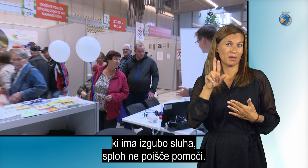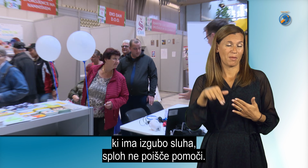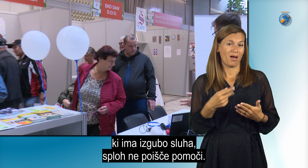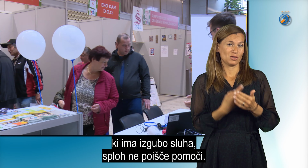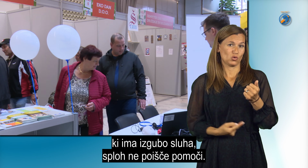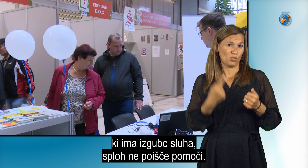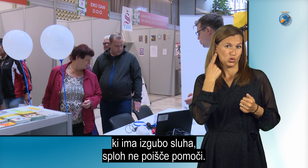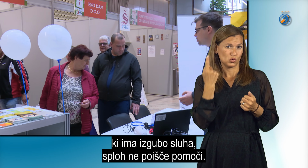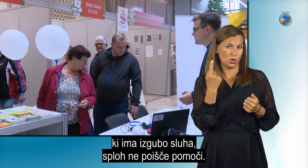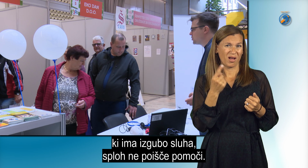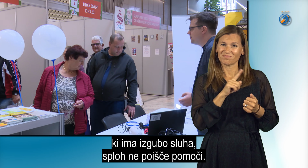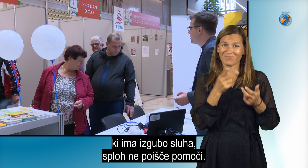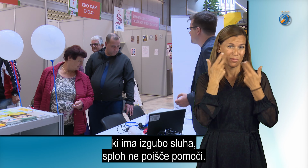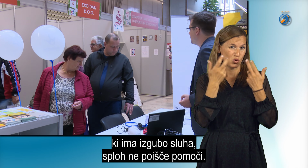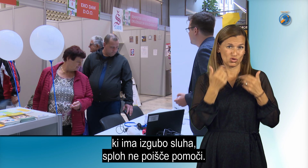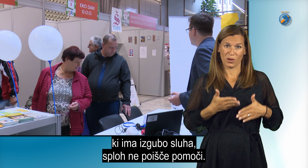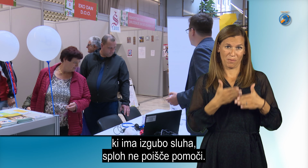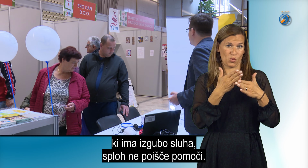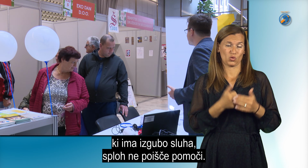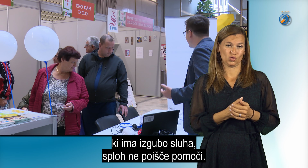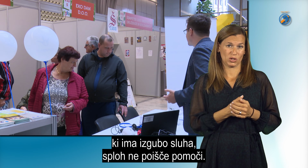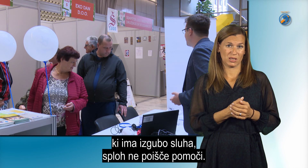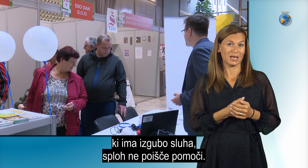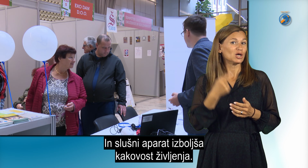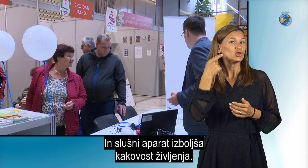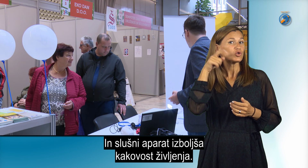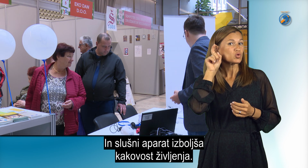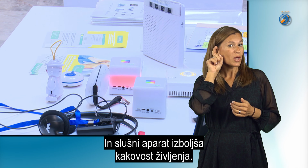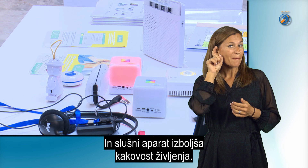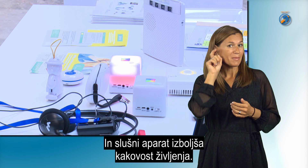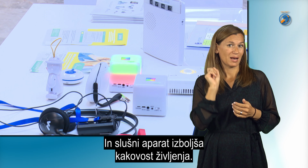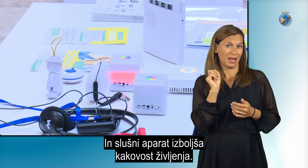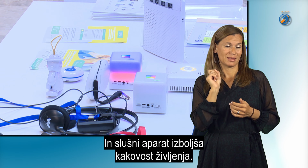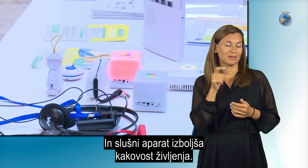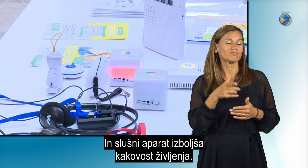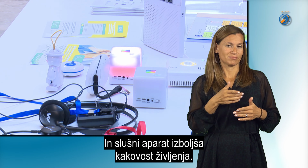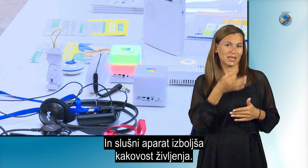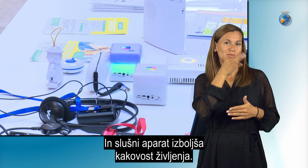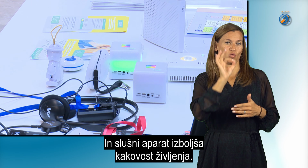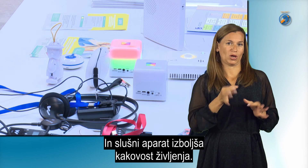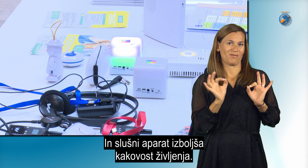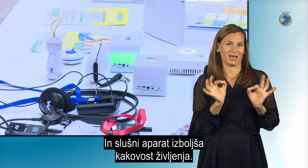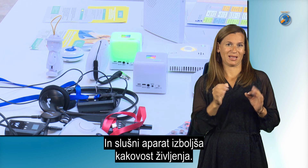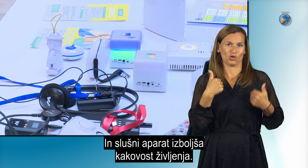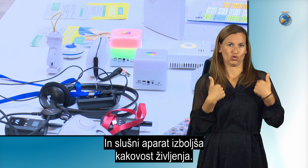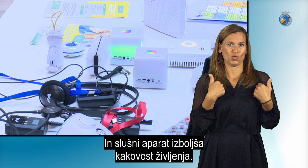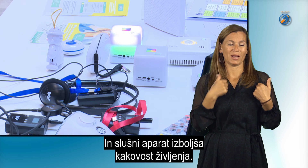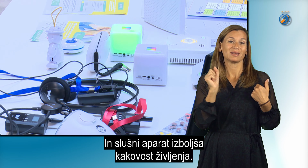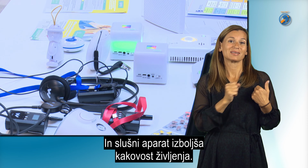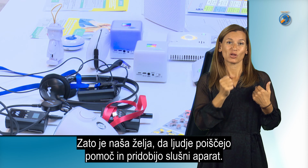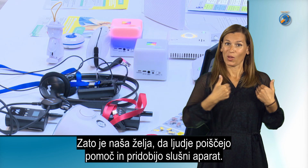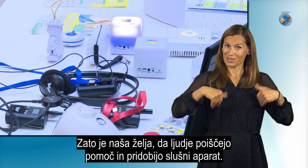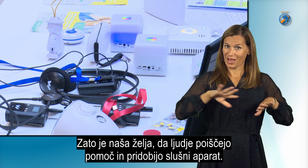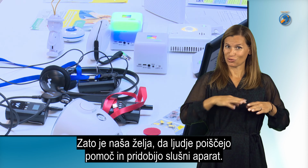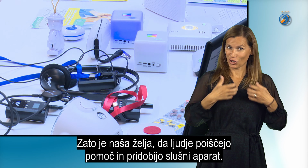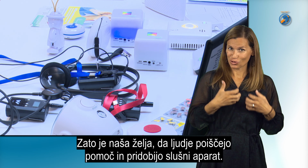ki ima izgubo sluha, sploh ne poišče pomoči. In slušni aparat izboljša kvaliteto življenja, zato je